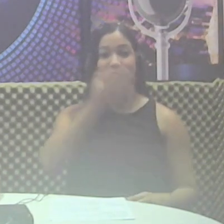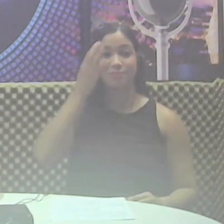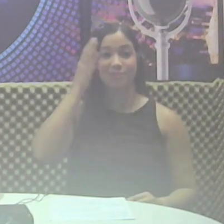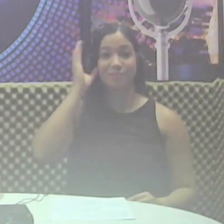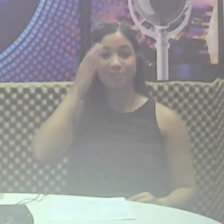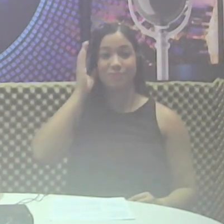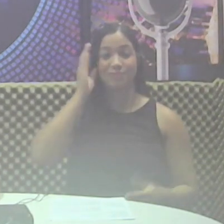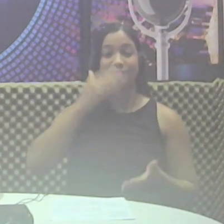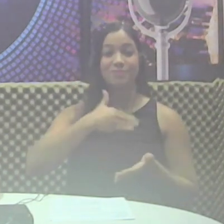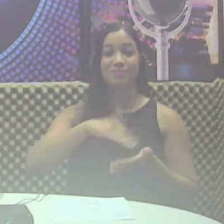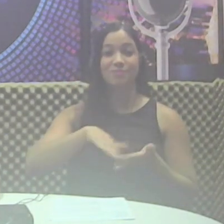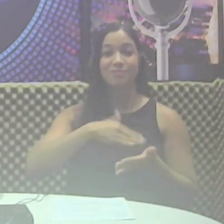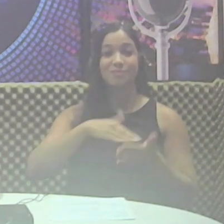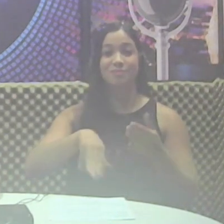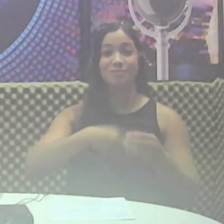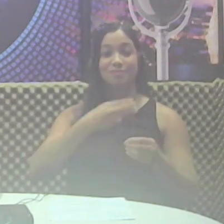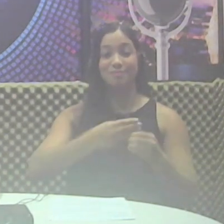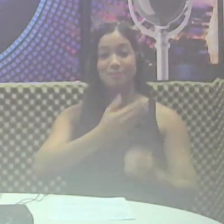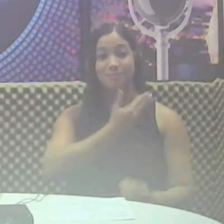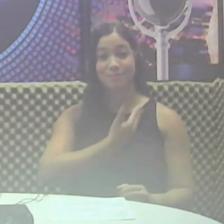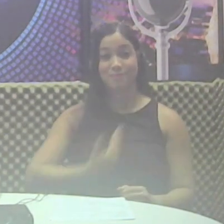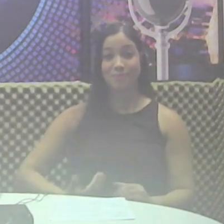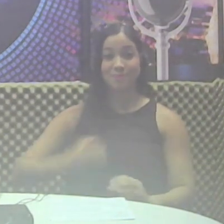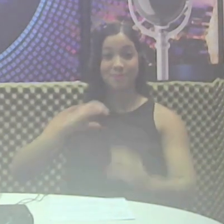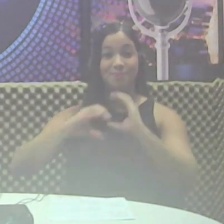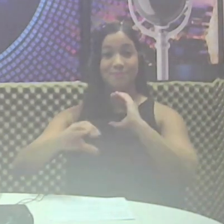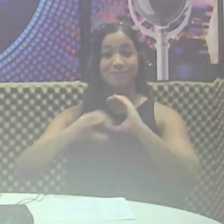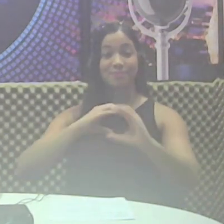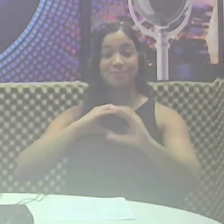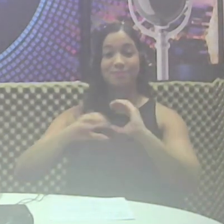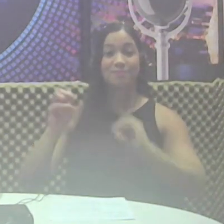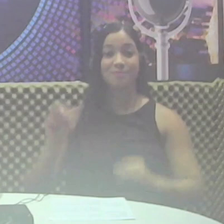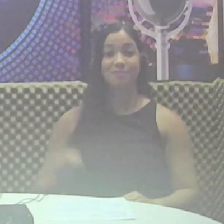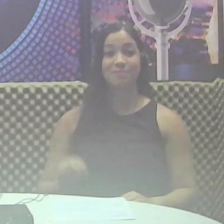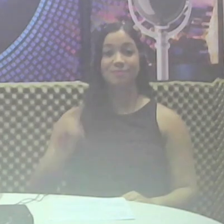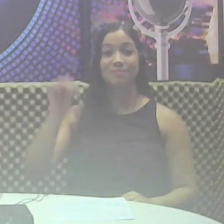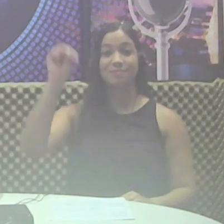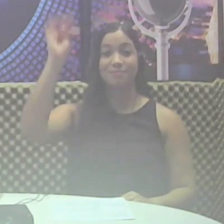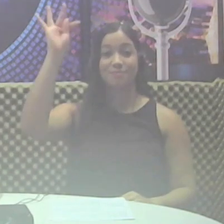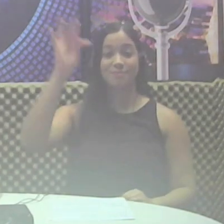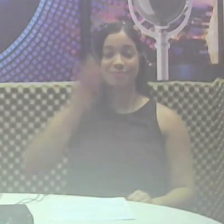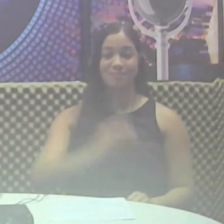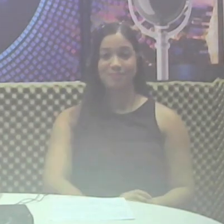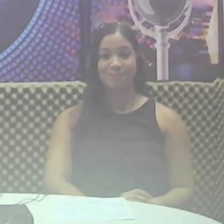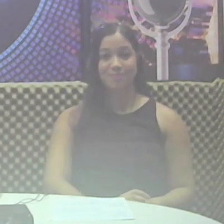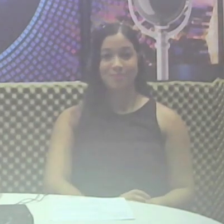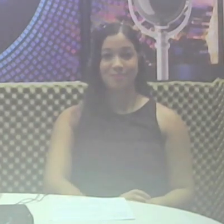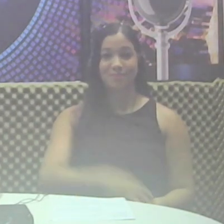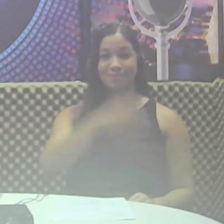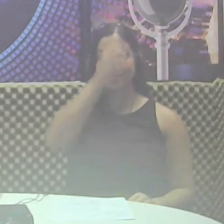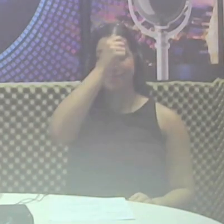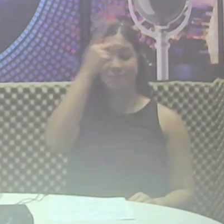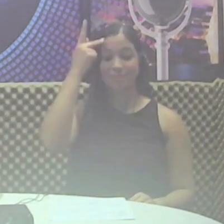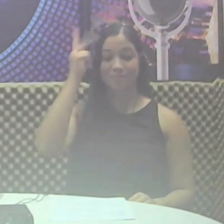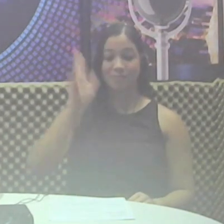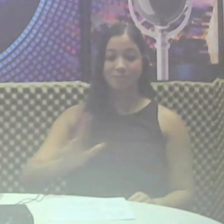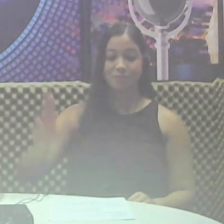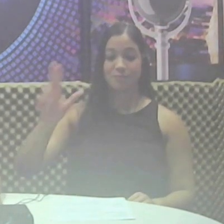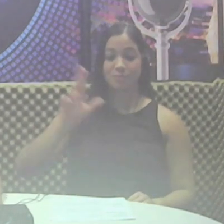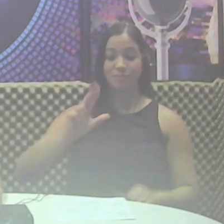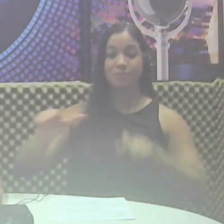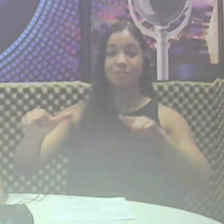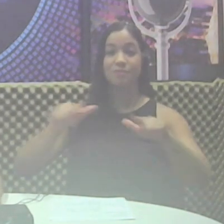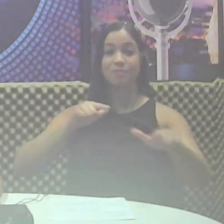técnico, Cristiano Silva. Secretário Municipal de Governo e Comunicação, Marco Túlio de Castro Kalimann. Prefeitura